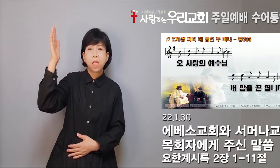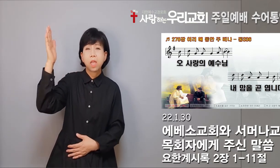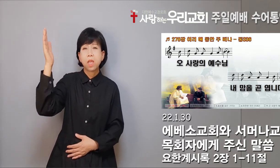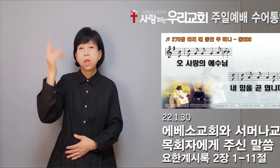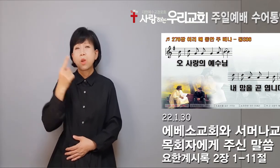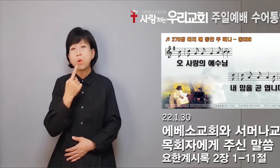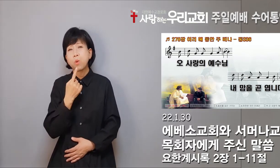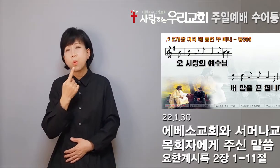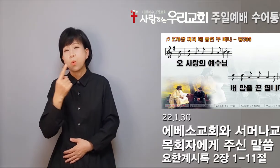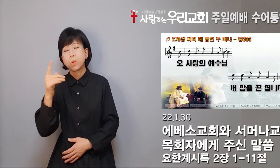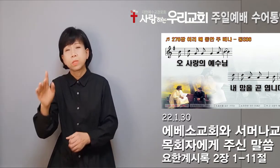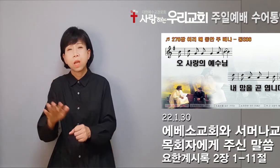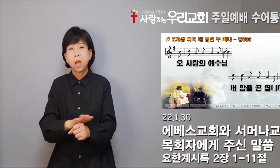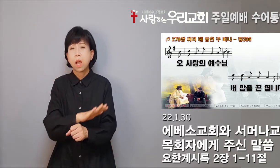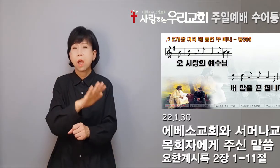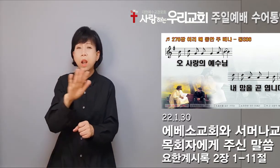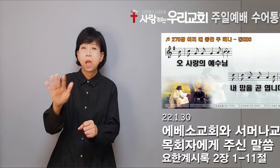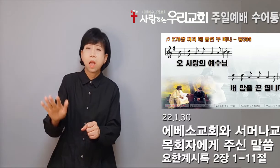오